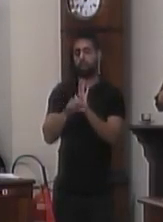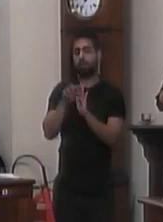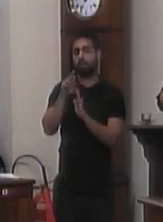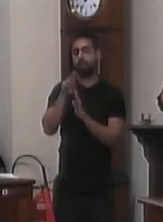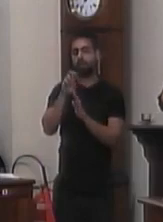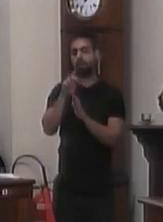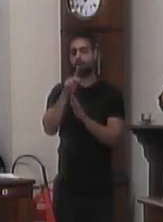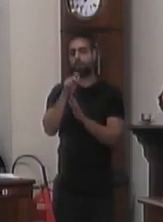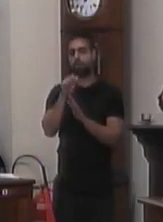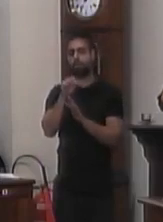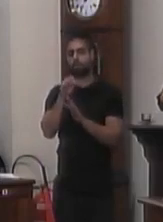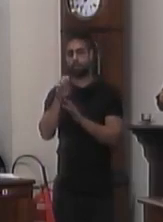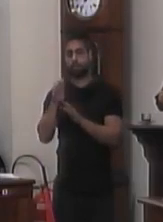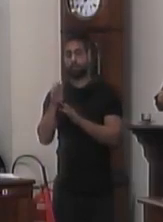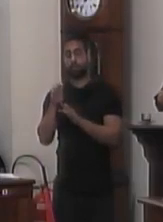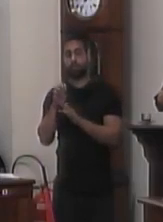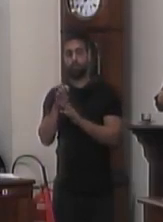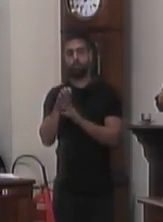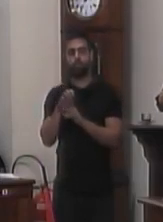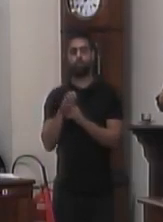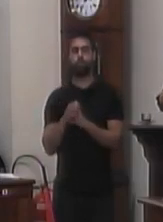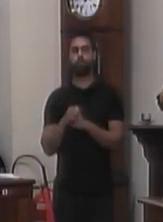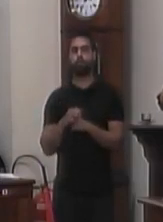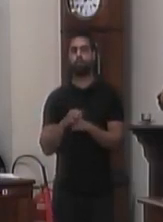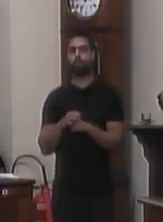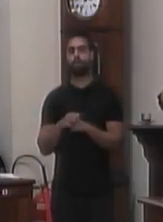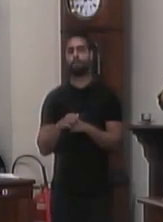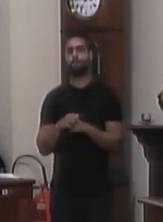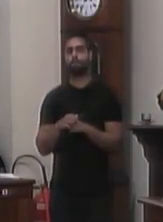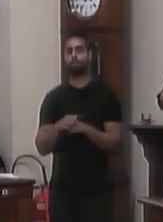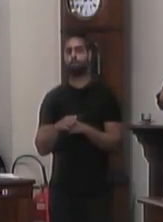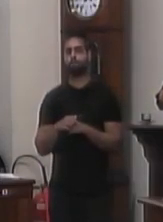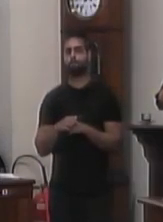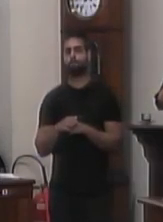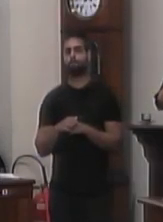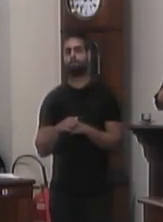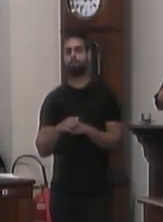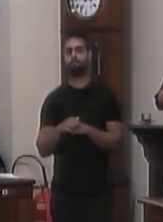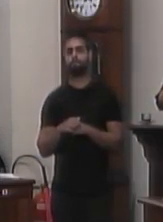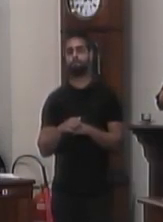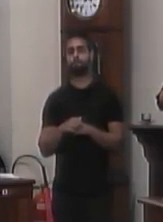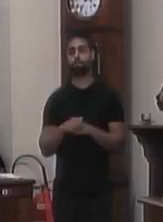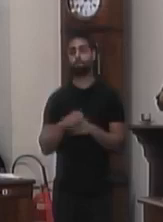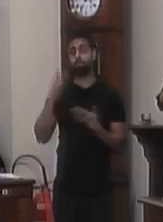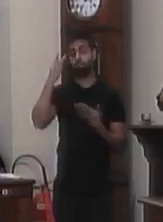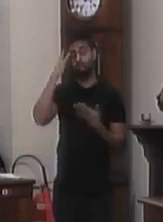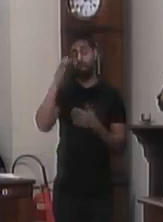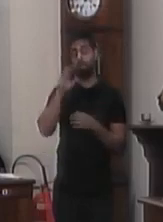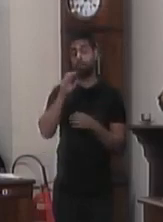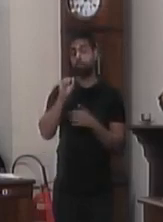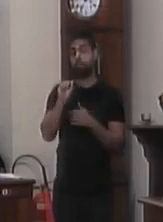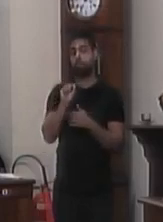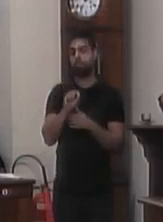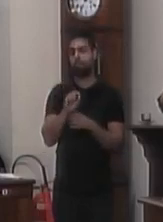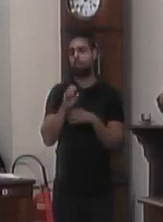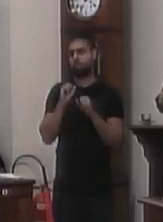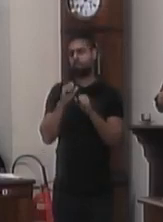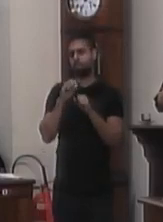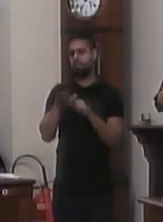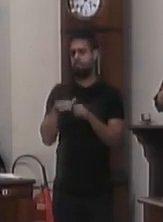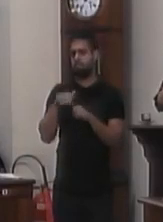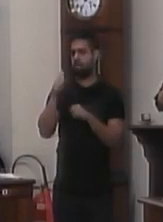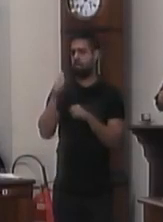aí, somente nos repasses aí nas transferências. Eu acho que a situação, obviamente, poderia ser